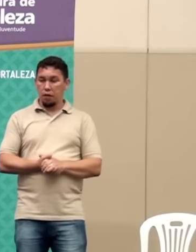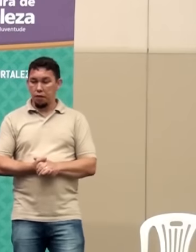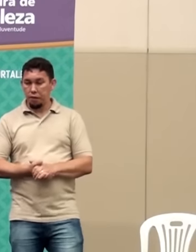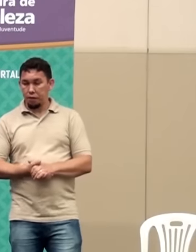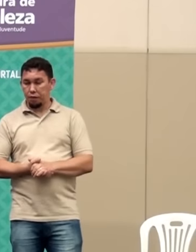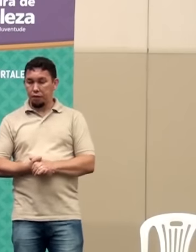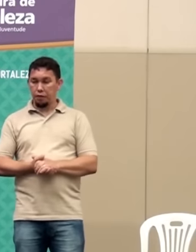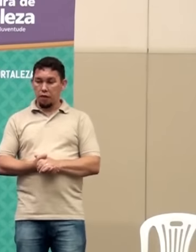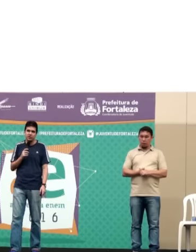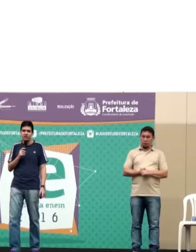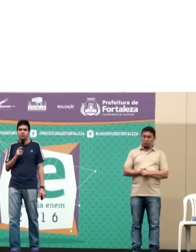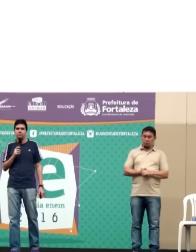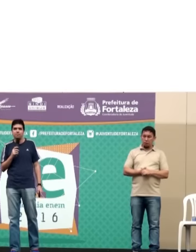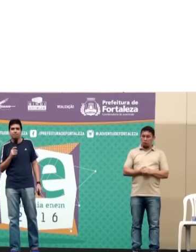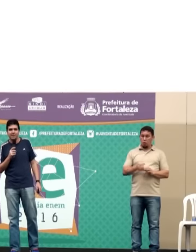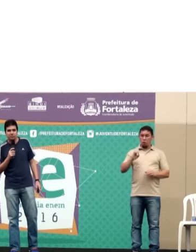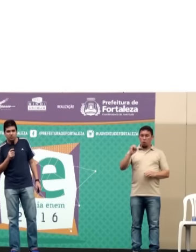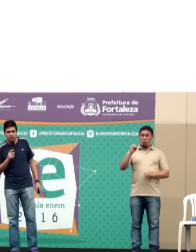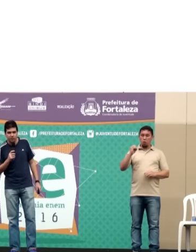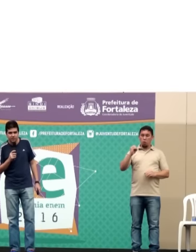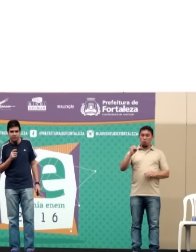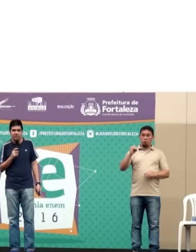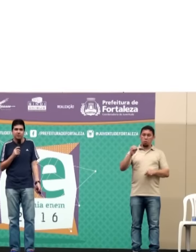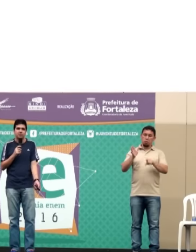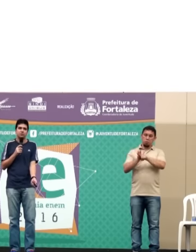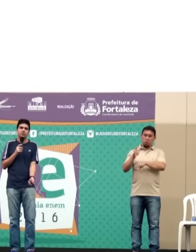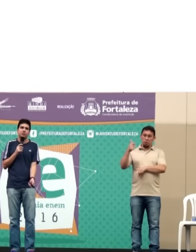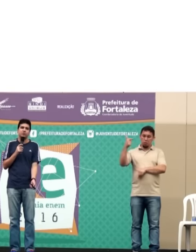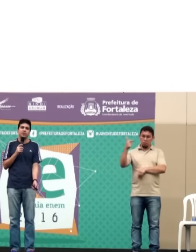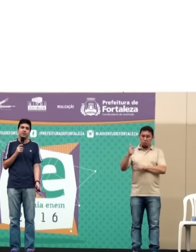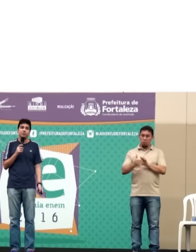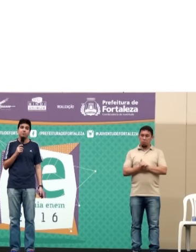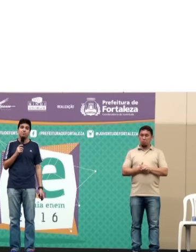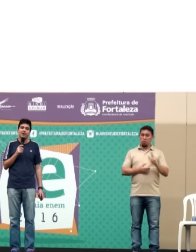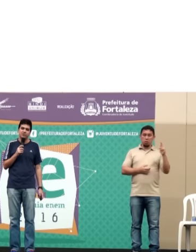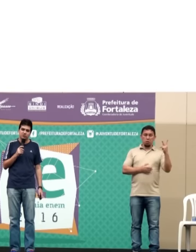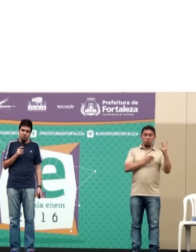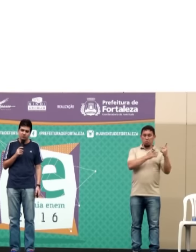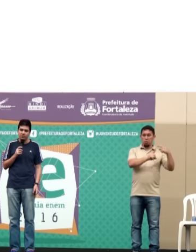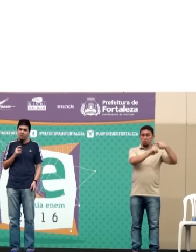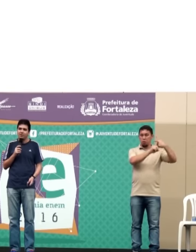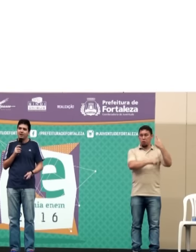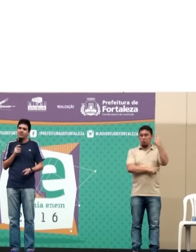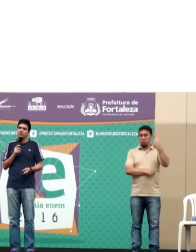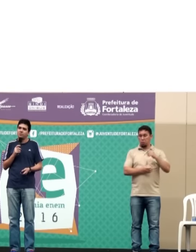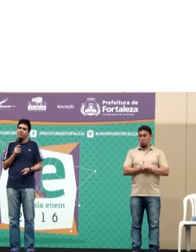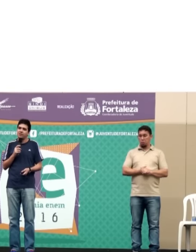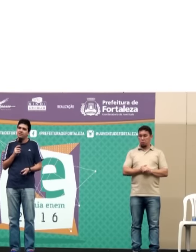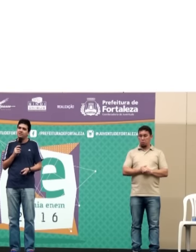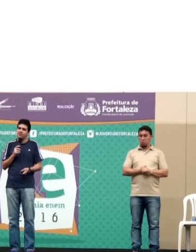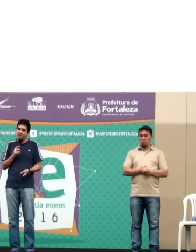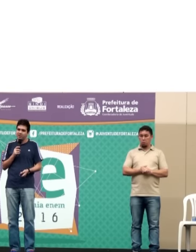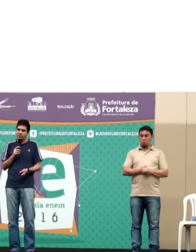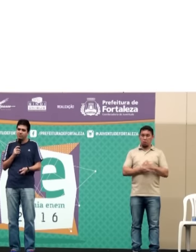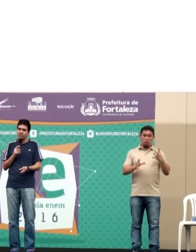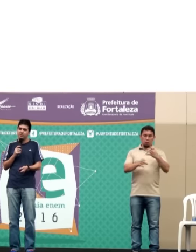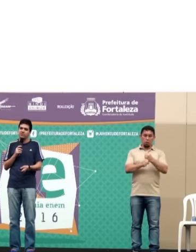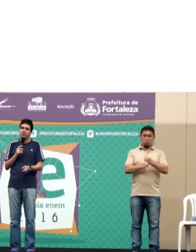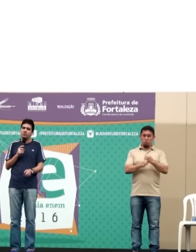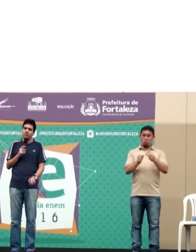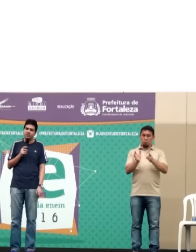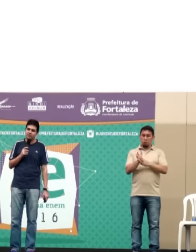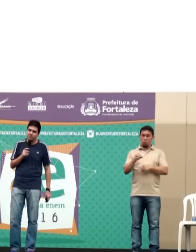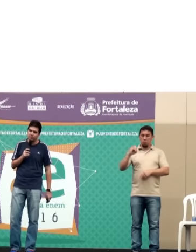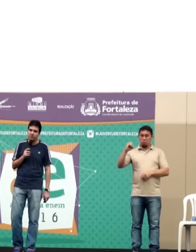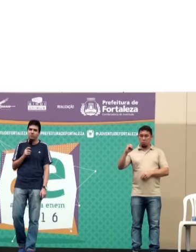Quanto é o número de oxidação do oxigênio? Menos 2. Do hidrogênio? Mais 1. A soma tem que dar 0. Então,